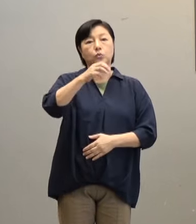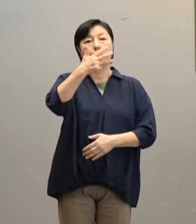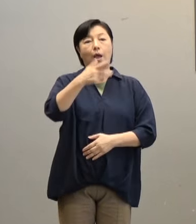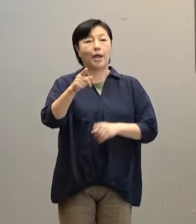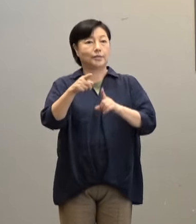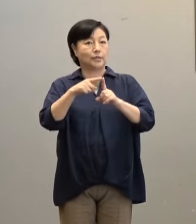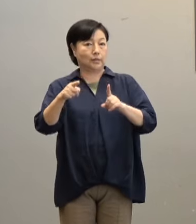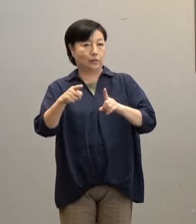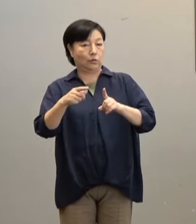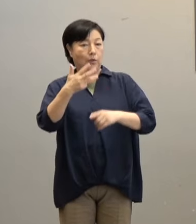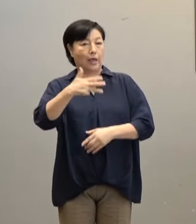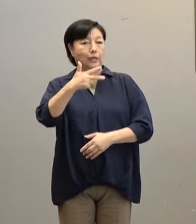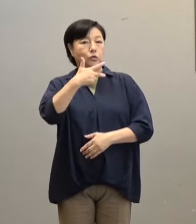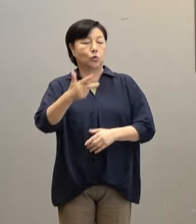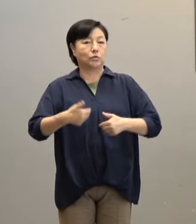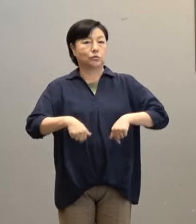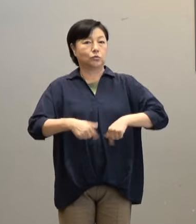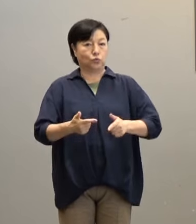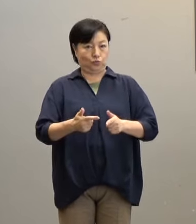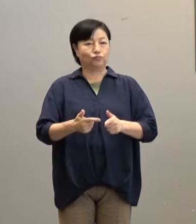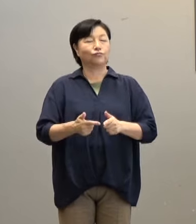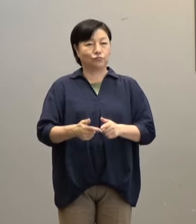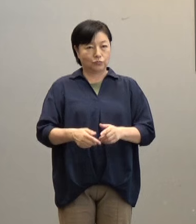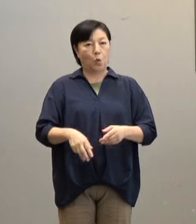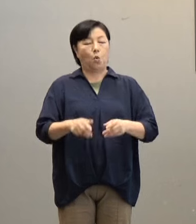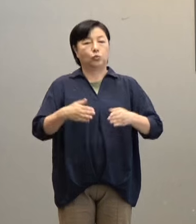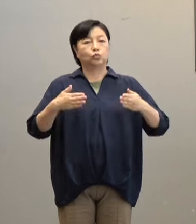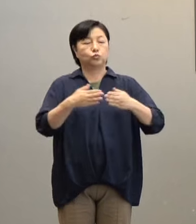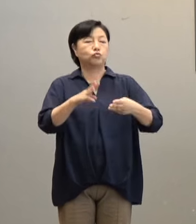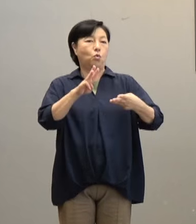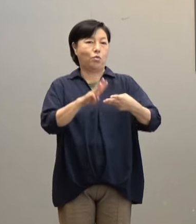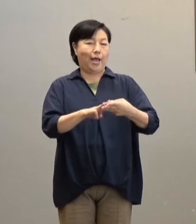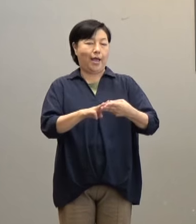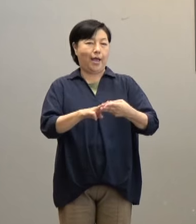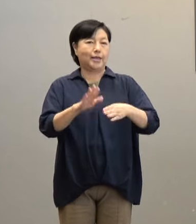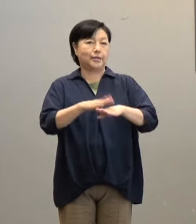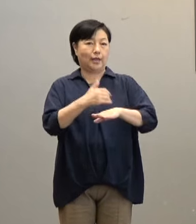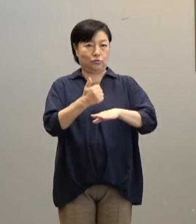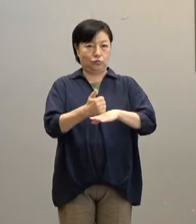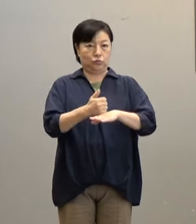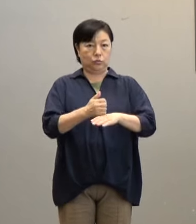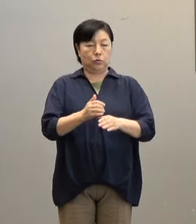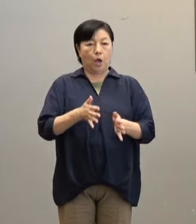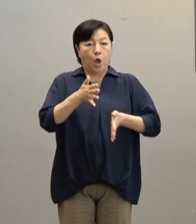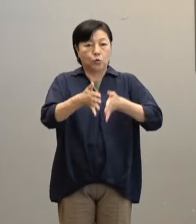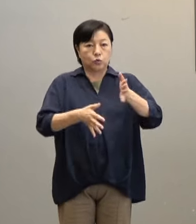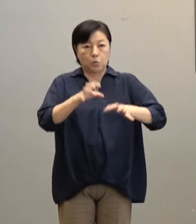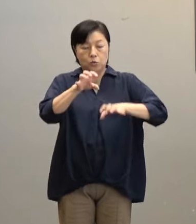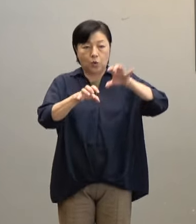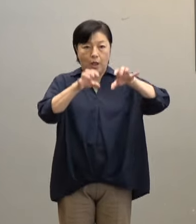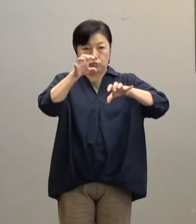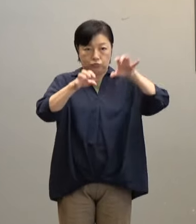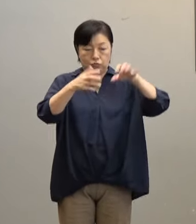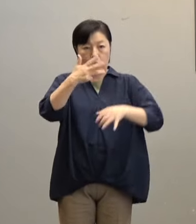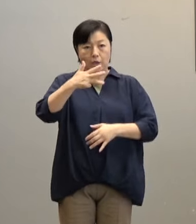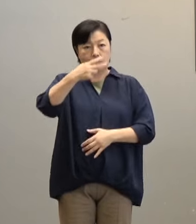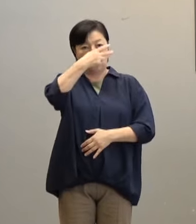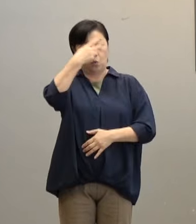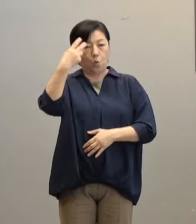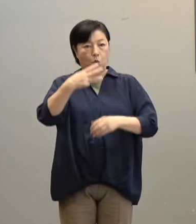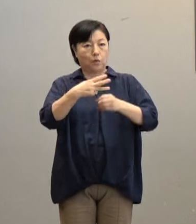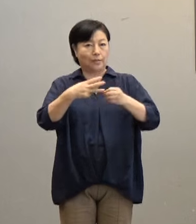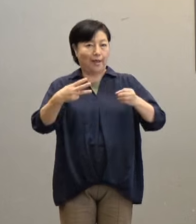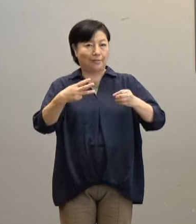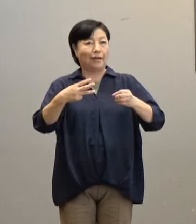級八千代市出身の角田夏美選手、スポーツクライミング競技で県立八千代高校3年